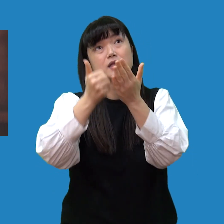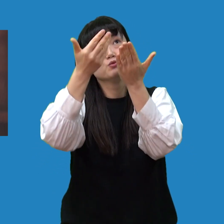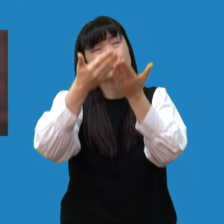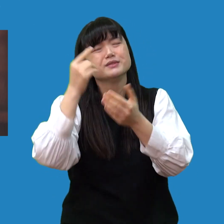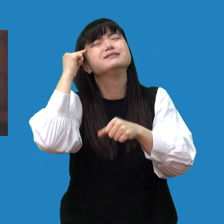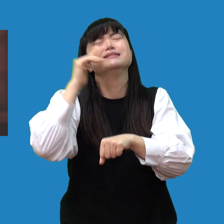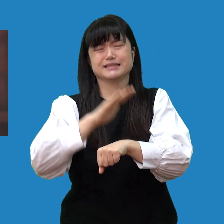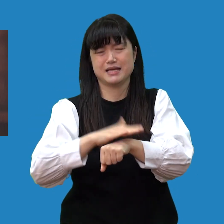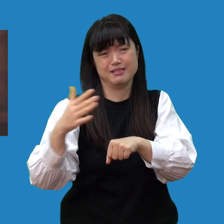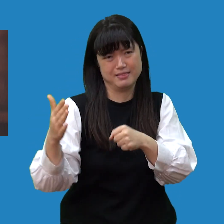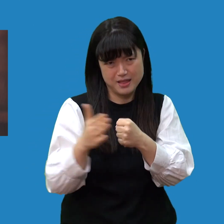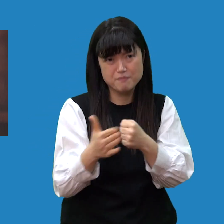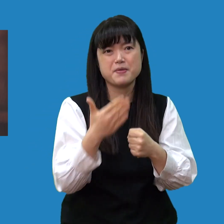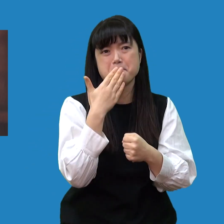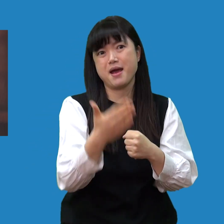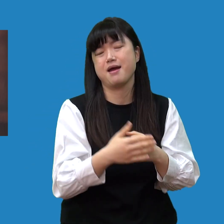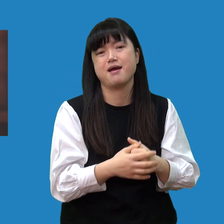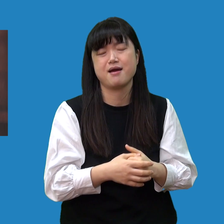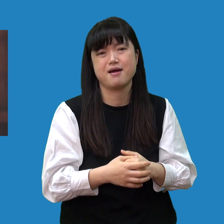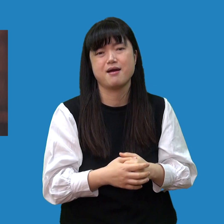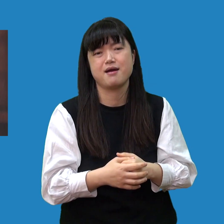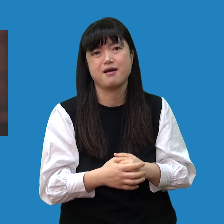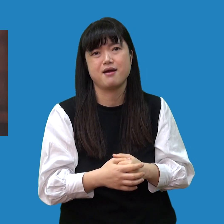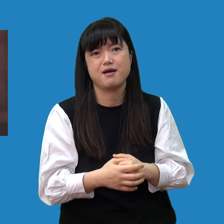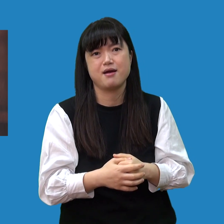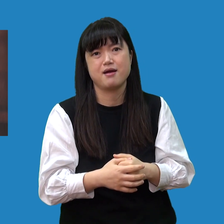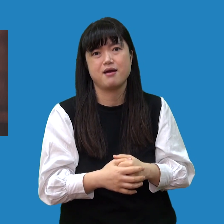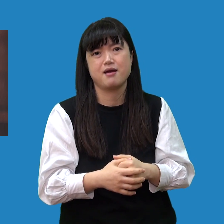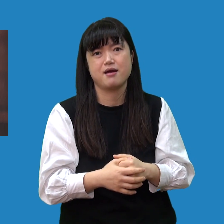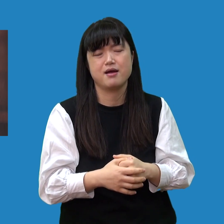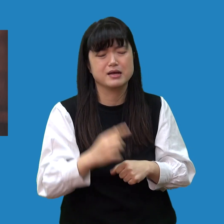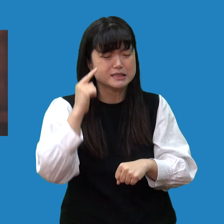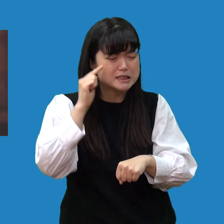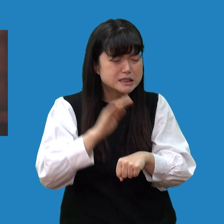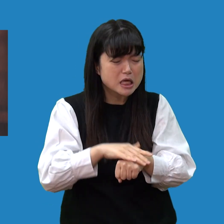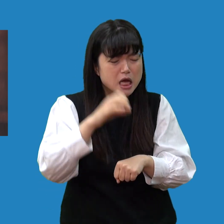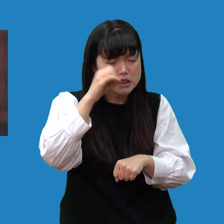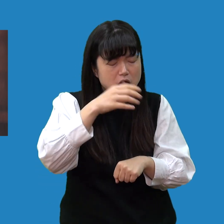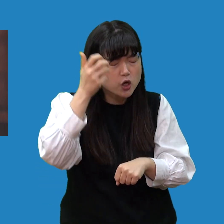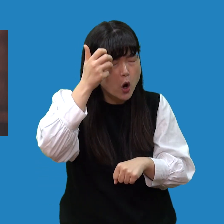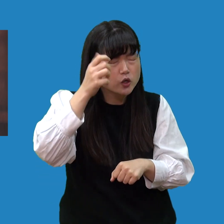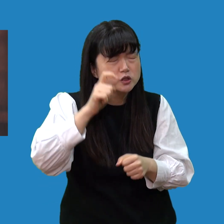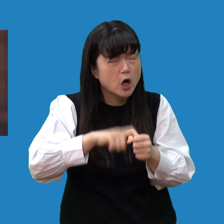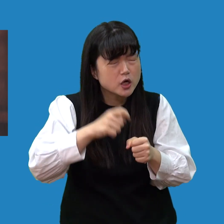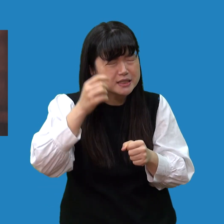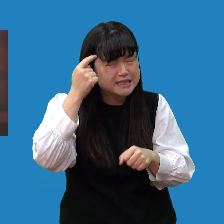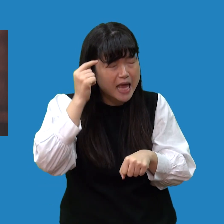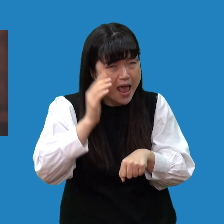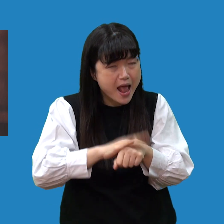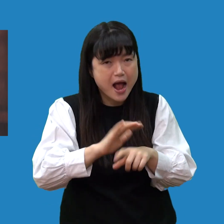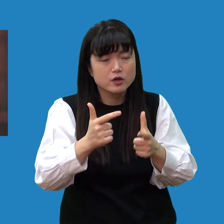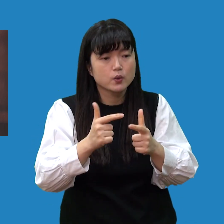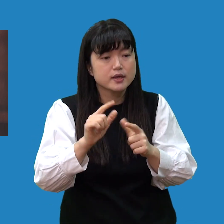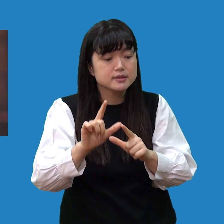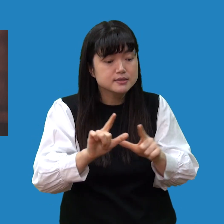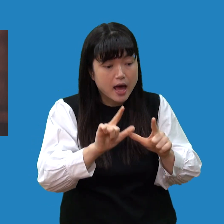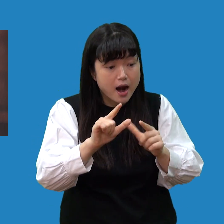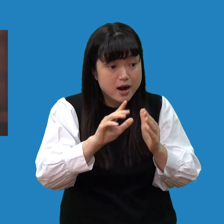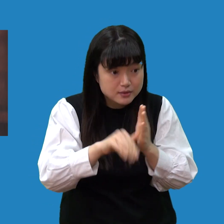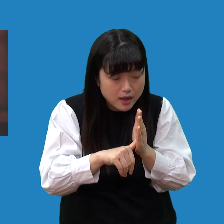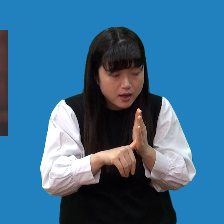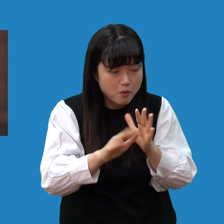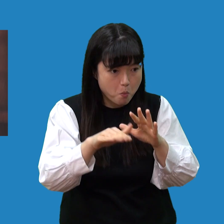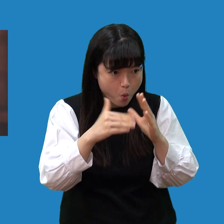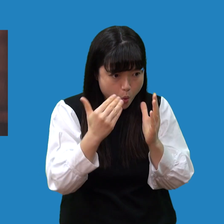지혜로 그렇게 다스린 것입니다. 그의 지혜는 단순한 영적 지혜만이 아닙니다. 삶의